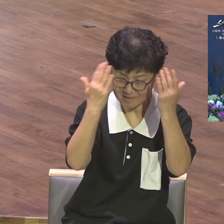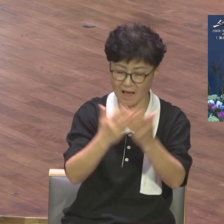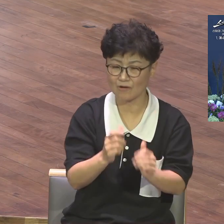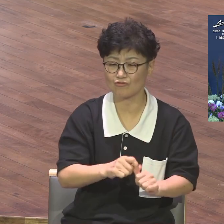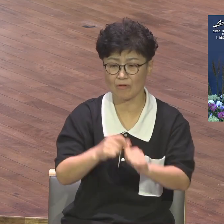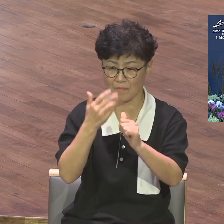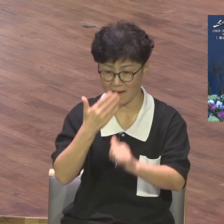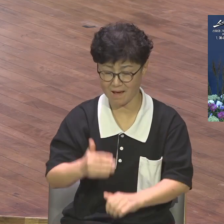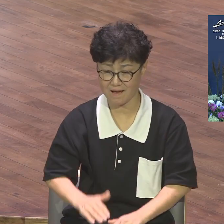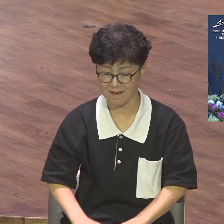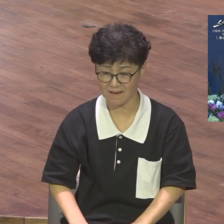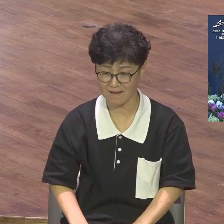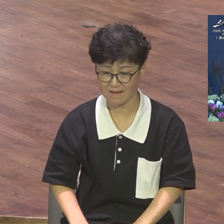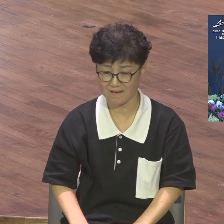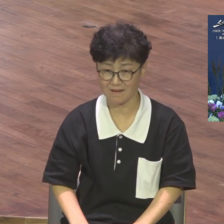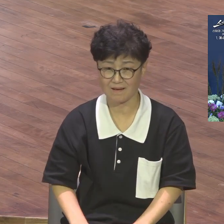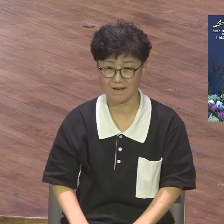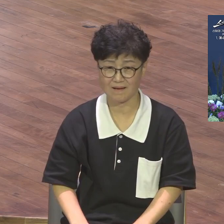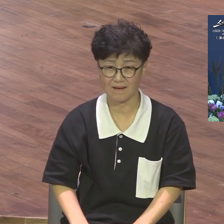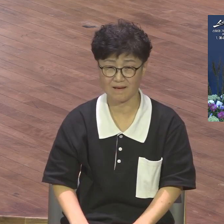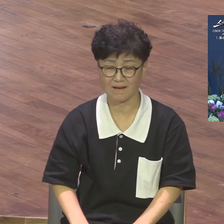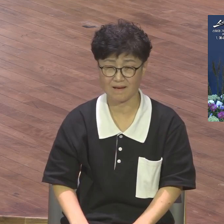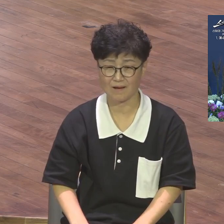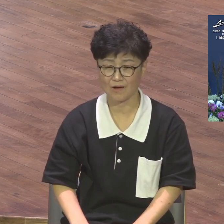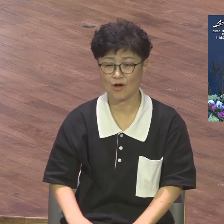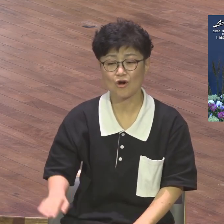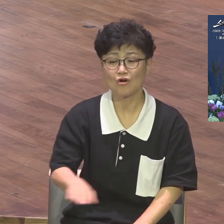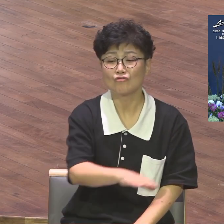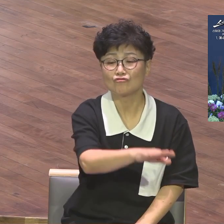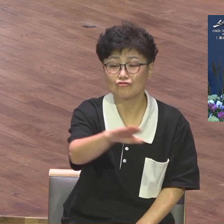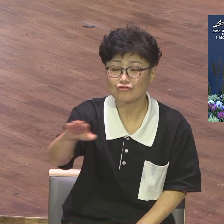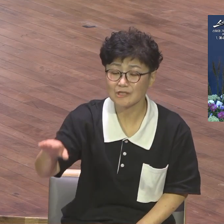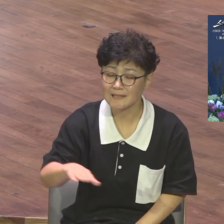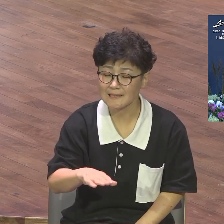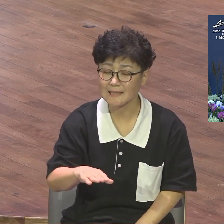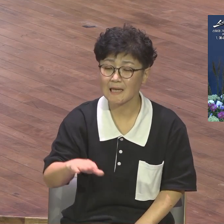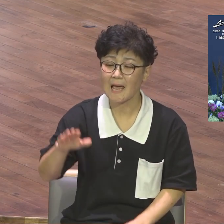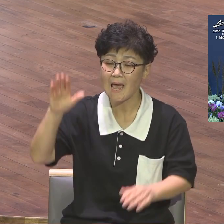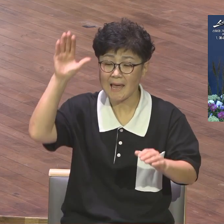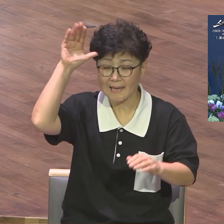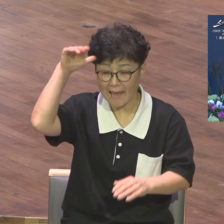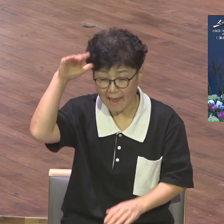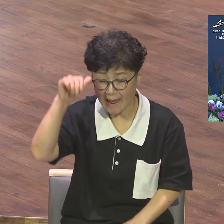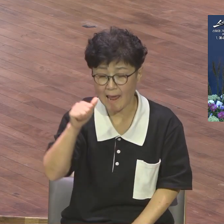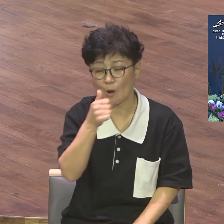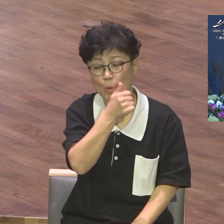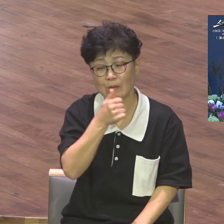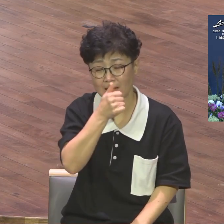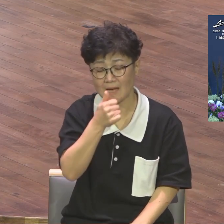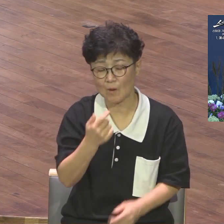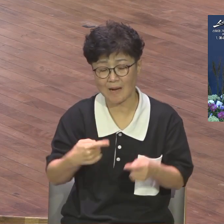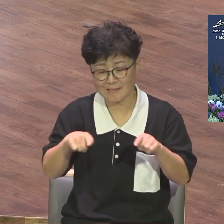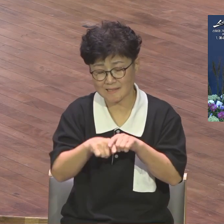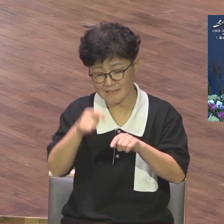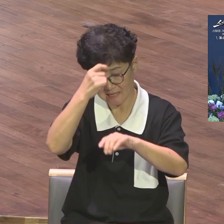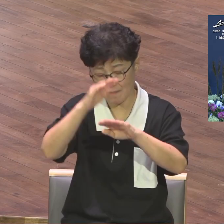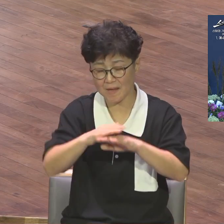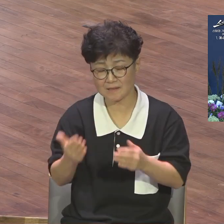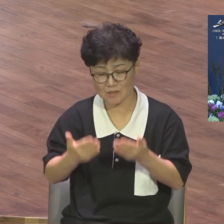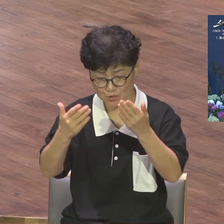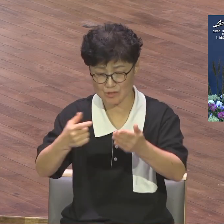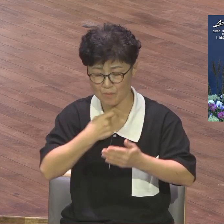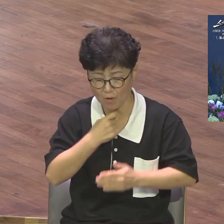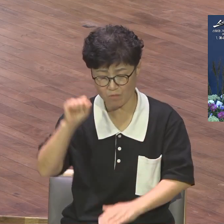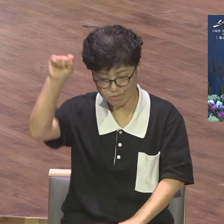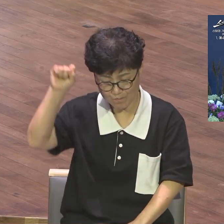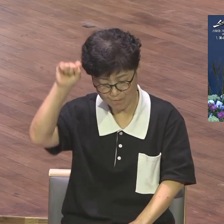받는 존재 아니냐, 우리 반려견과 함께 예배드리게 해달라 막 이러신 분들 계세요. 실제로 외국에선 그런 사례들이 일어나잖아요. 함께 그거